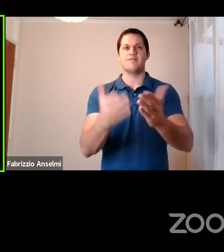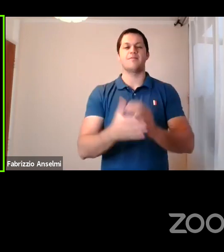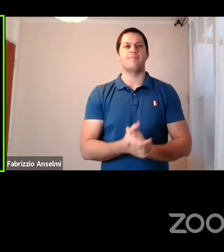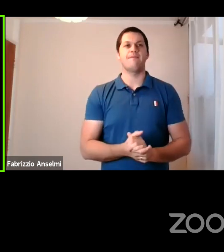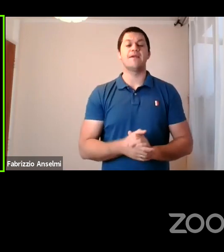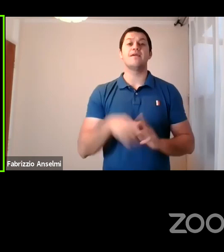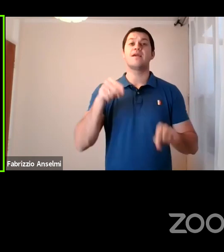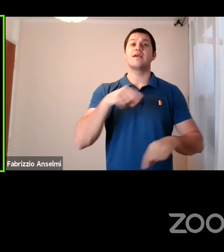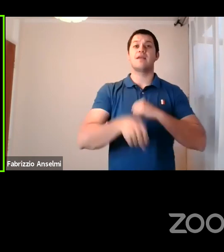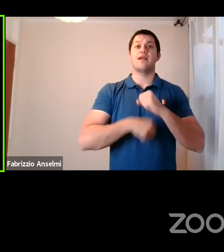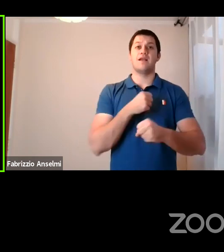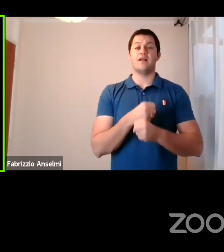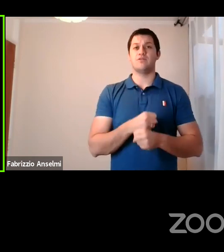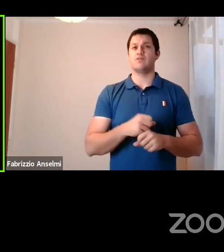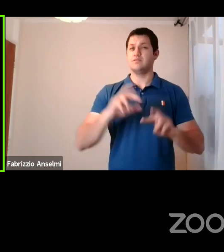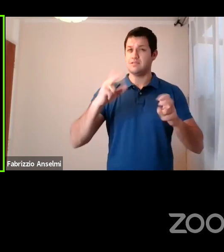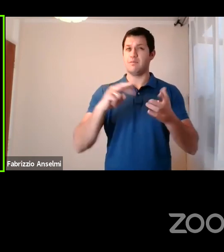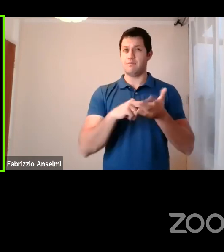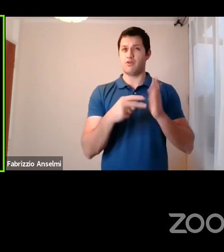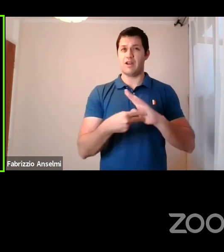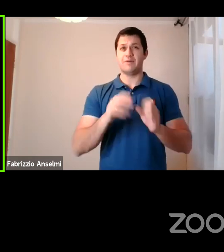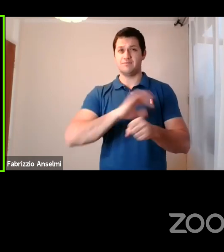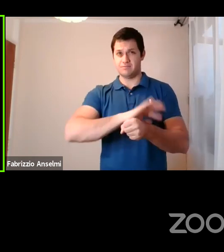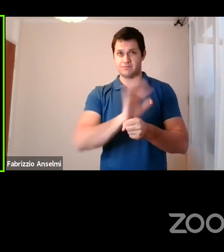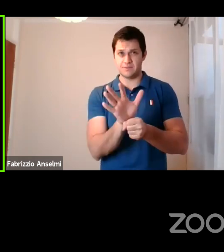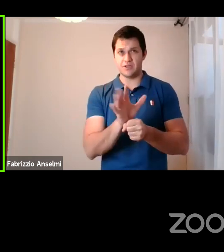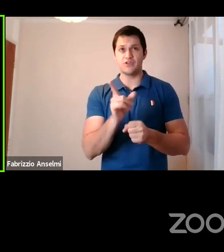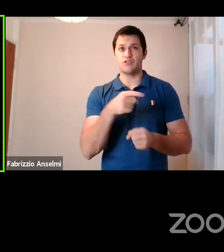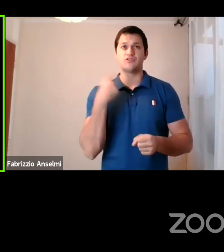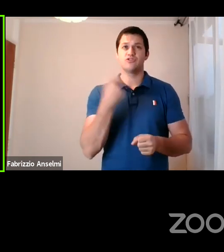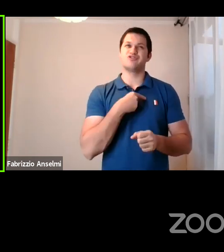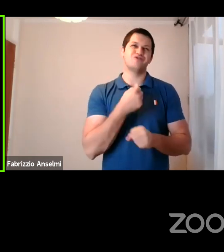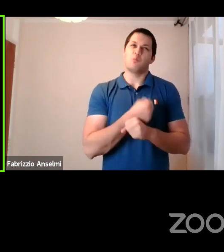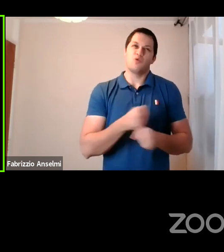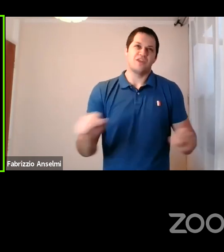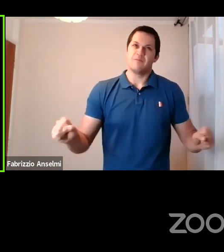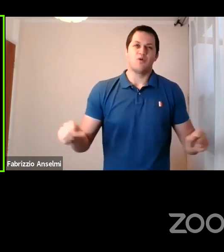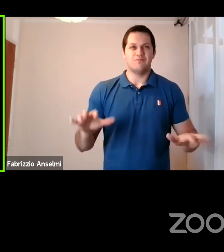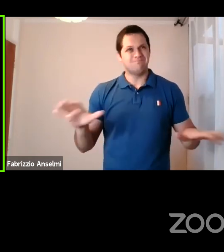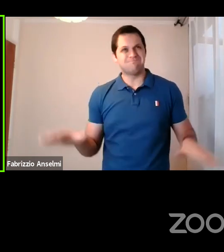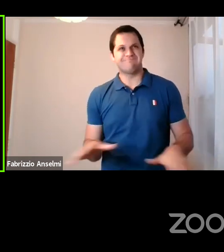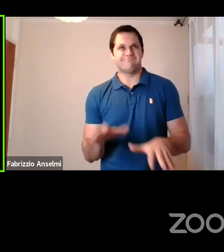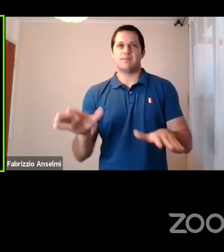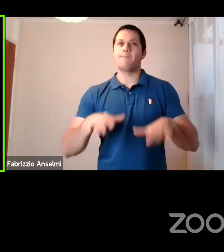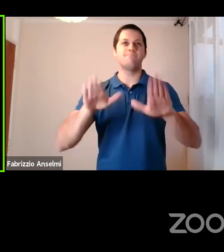de la crisis sanitaria que estamos viviendo, no podíamos obviamente desarrollar lo mismo, pero